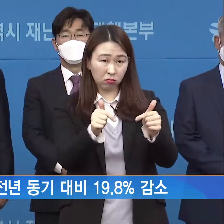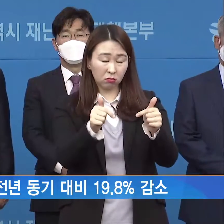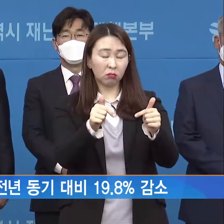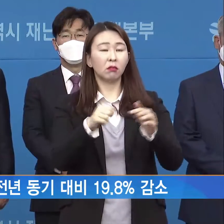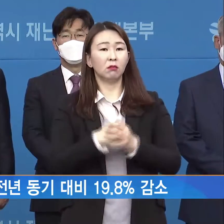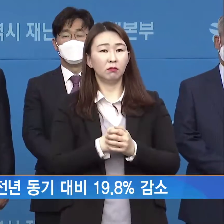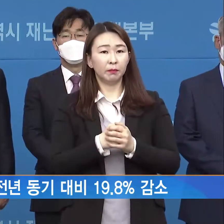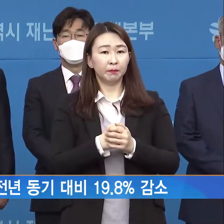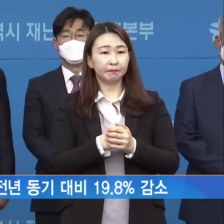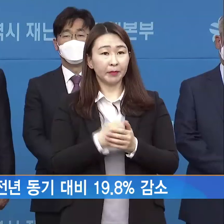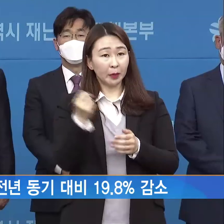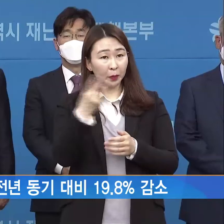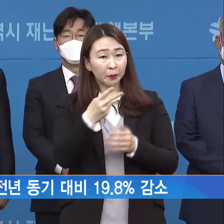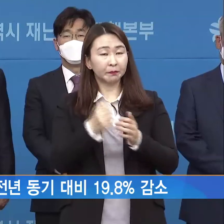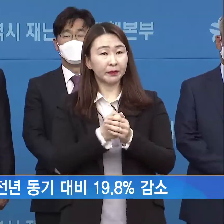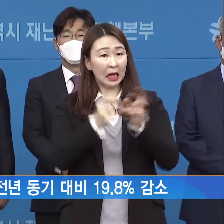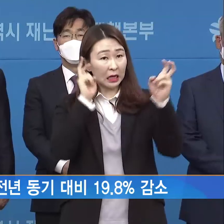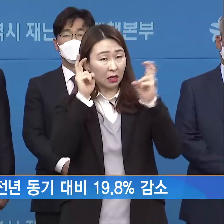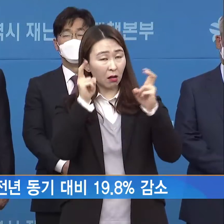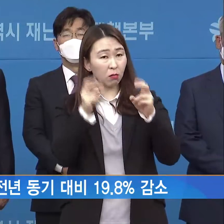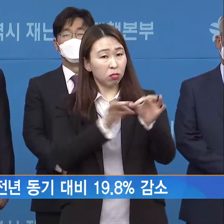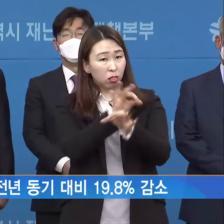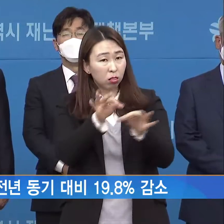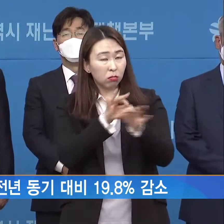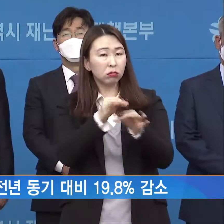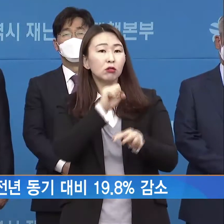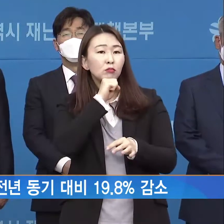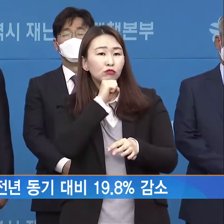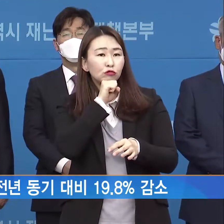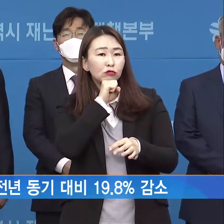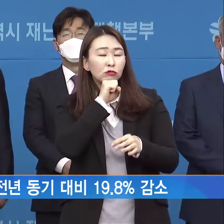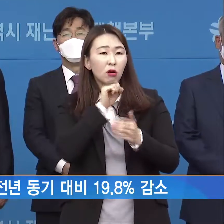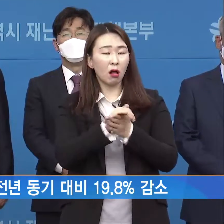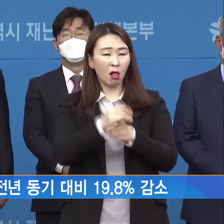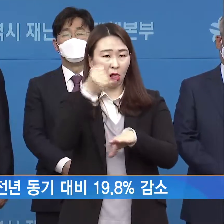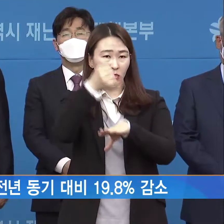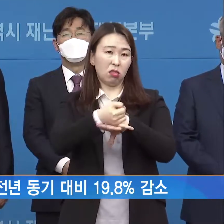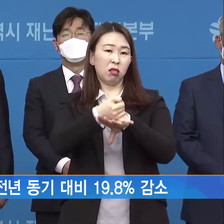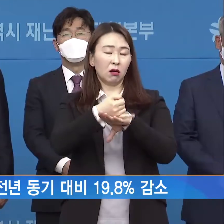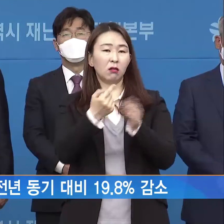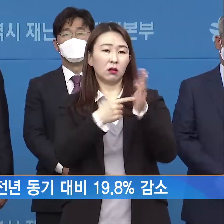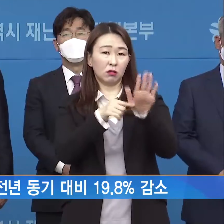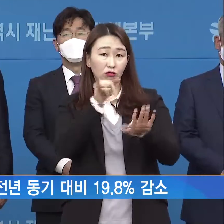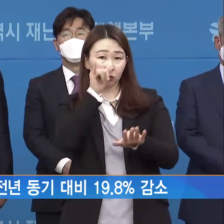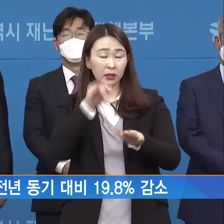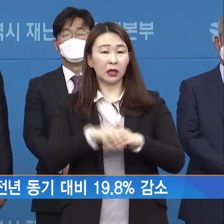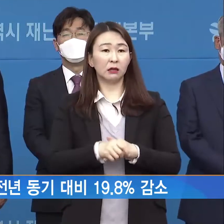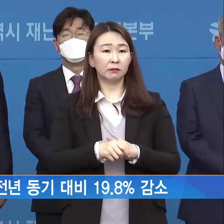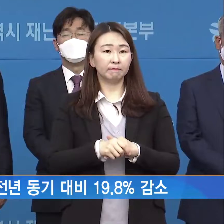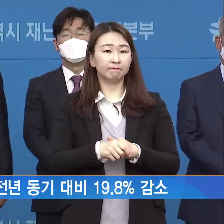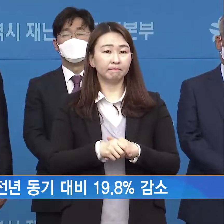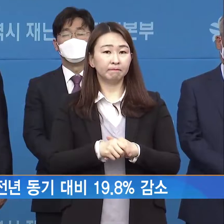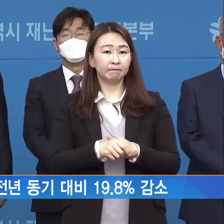감소하였을 뿐만 아니라 기업 경기 실사 지수는 3년 사이 최저 수준을 보이고 있습니다.